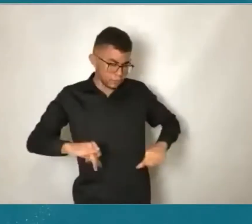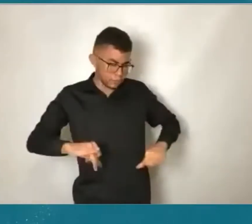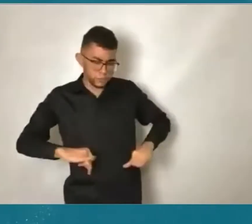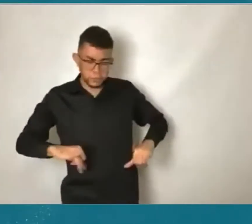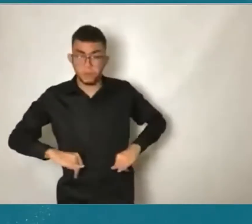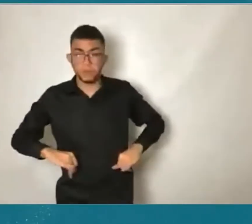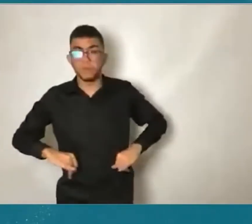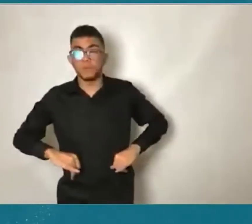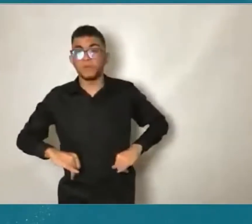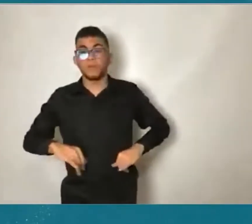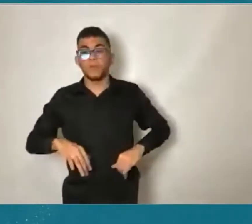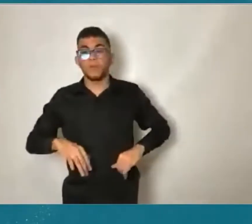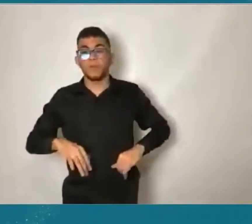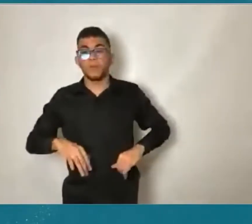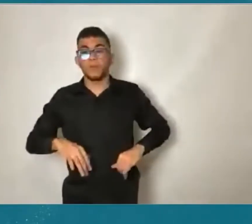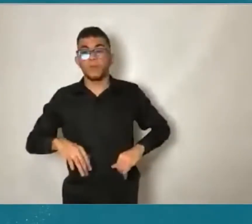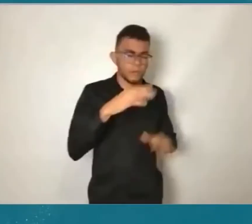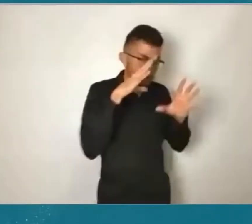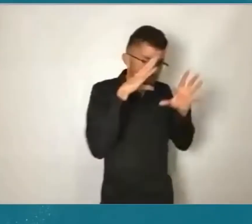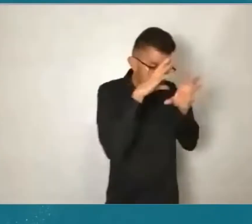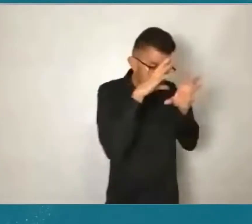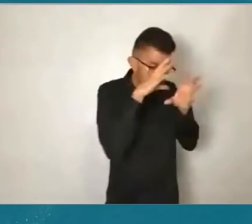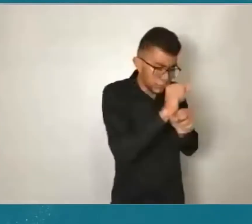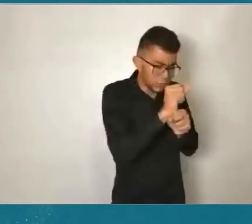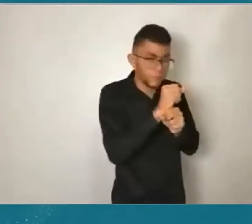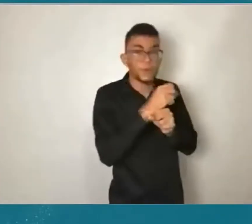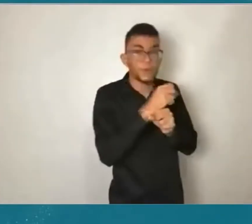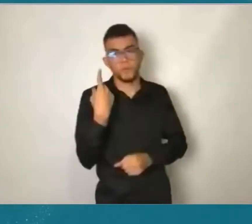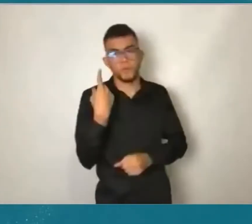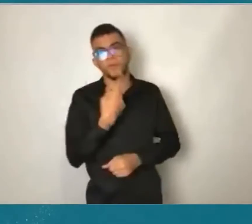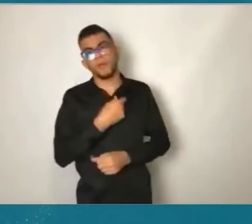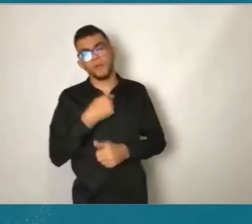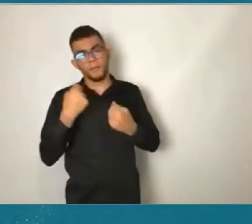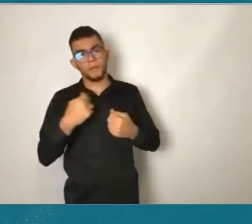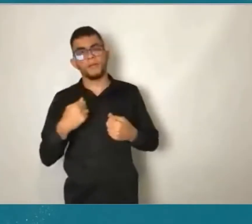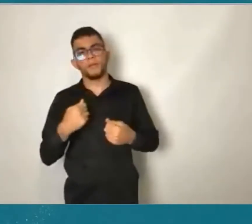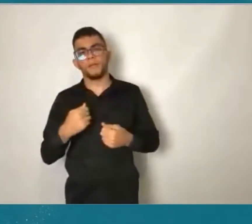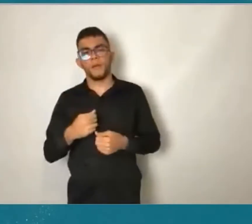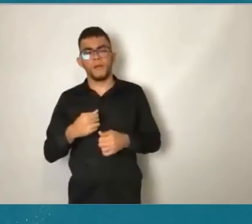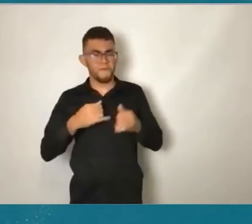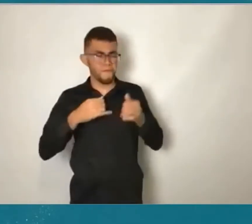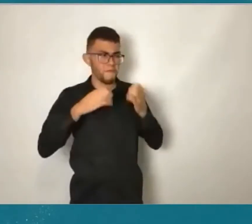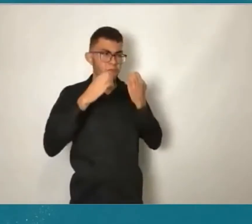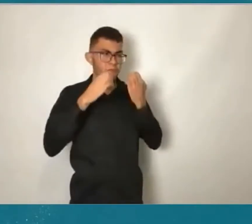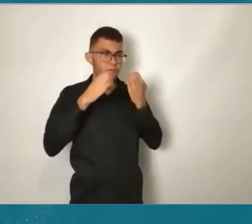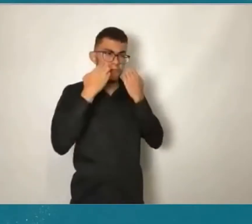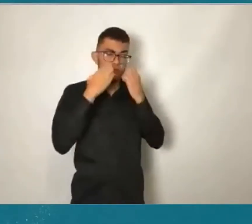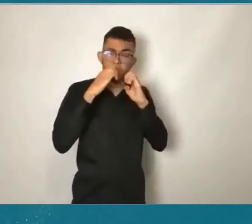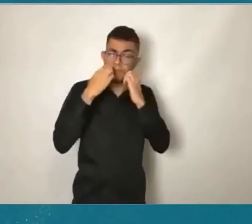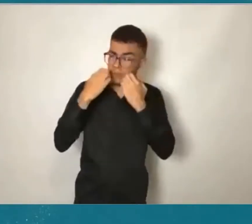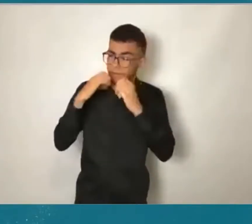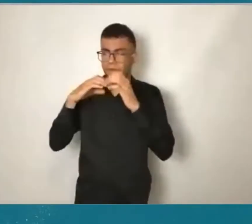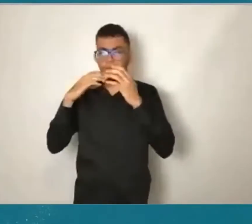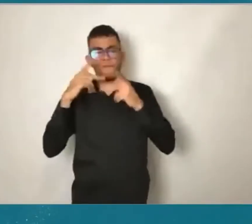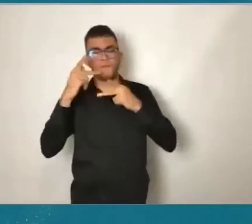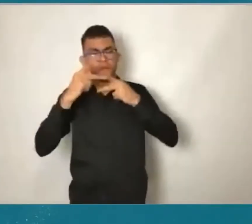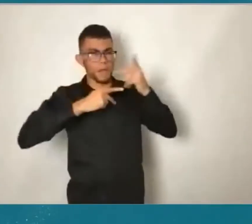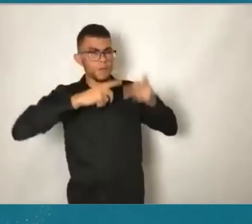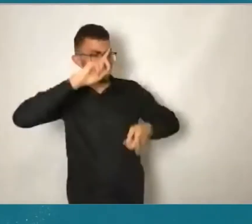resplandeceu-lhes a luz. Irmãos, esse é o papel do rei do reino dos céus, esse também é o papel da